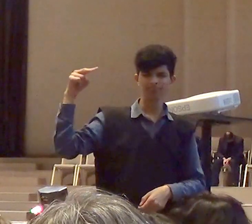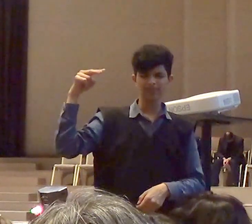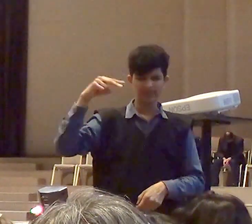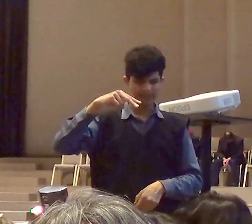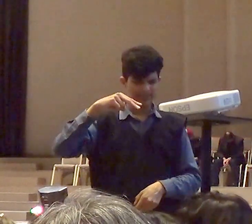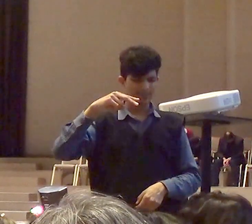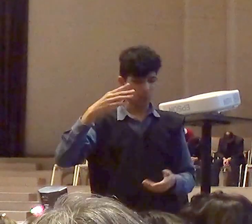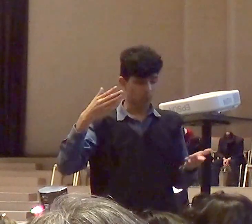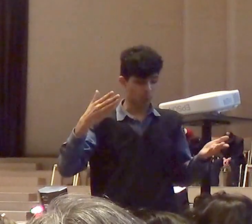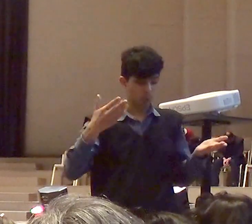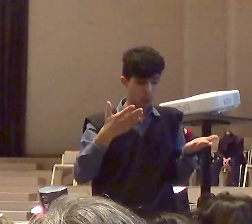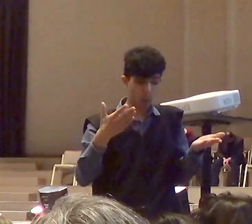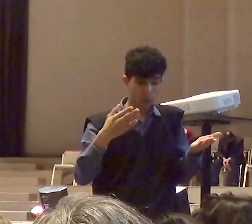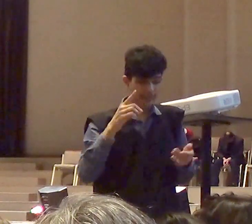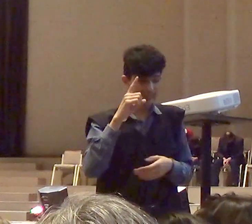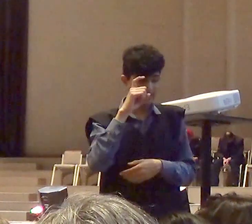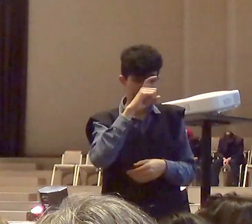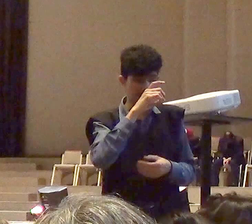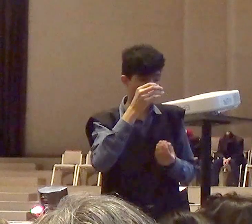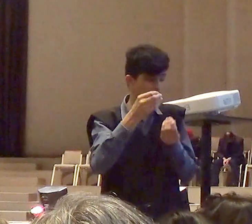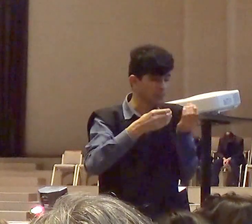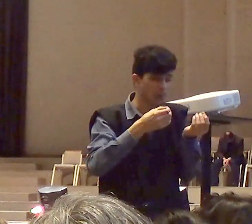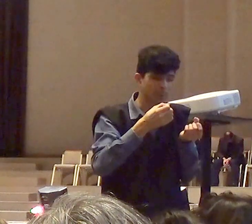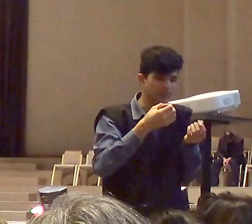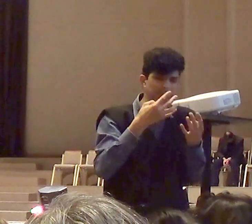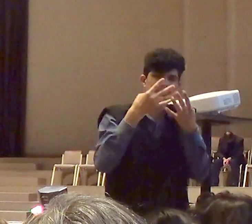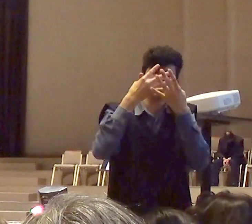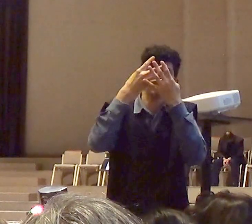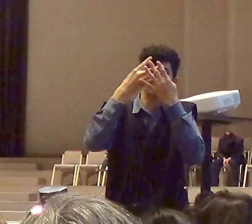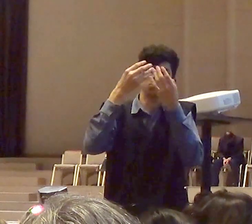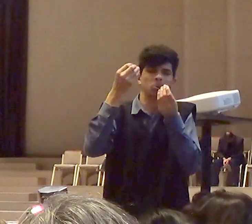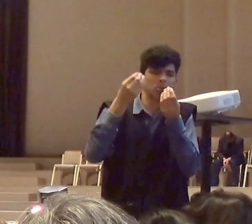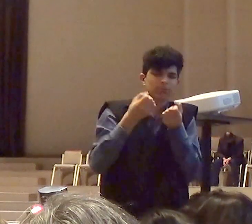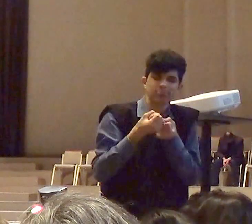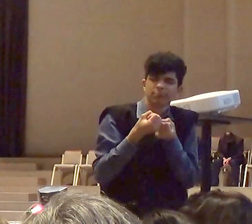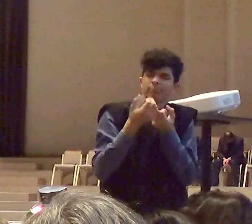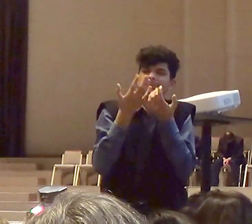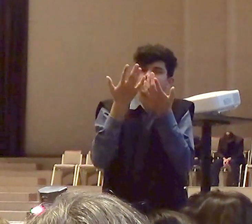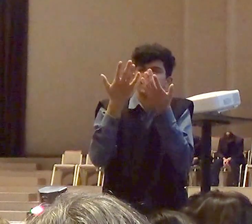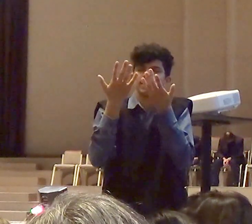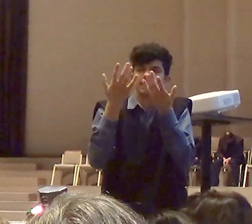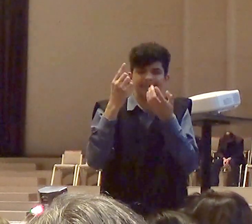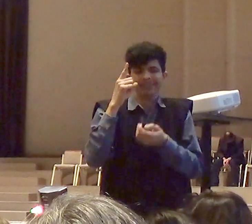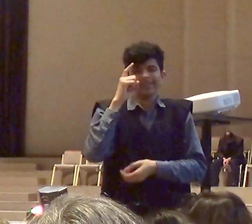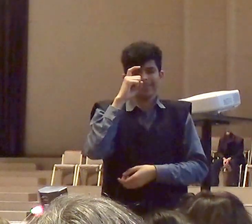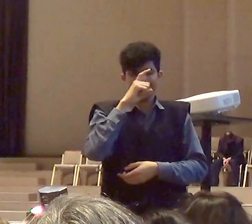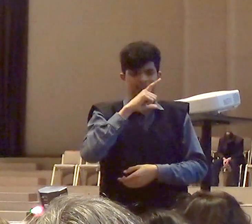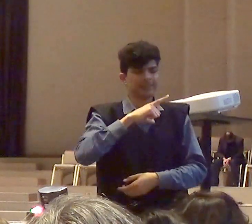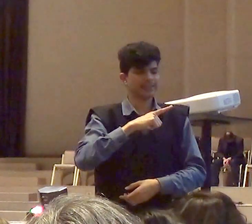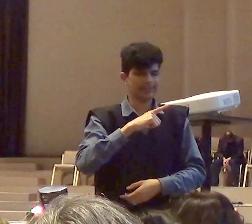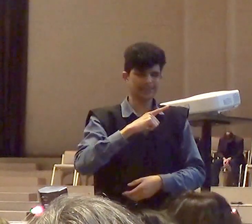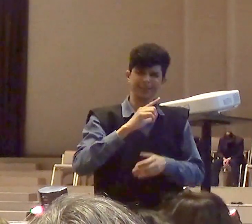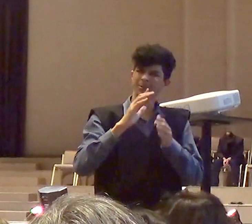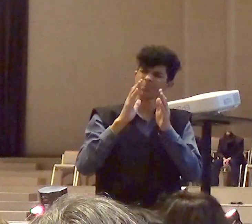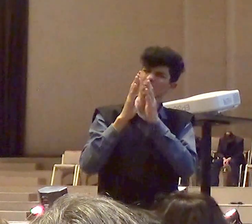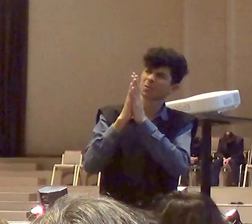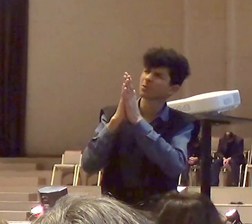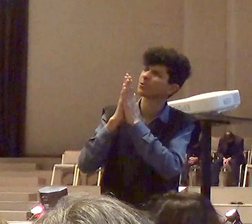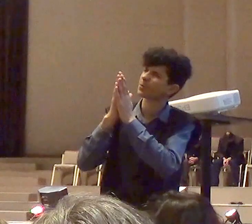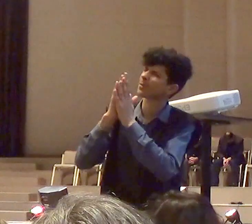complicada na história de vida dessas pessoas por isso eu quero te pedir senhor